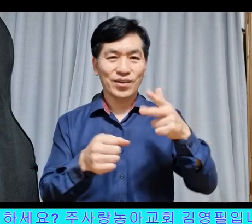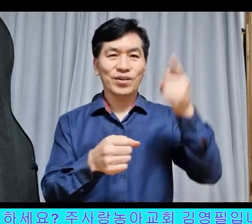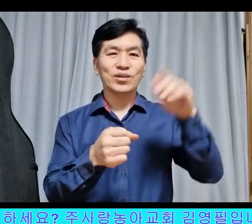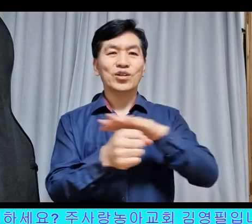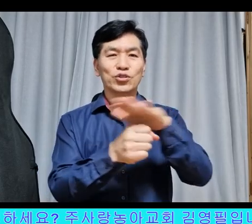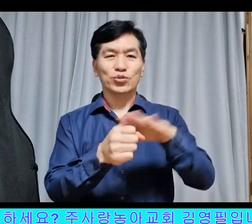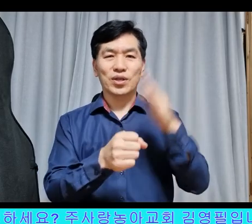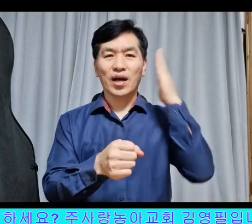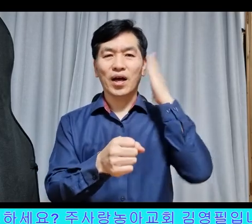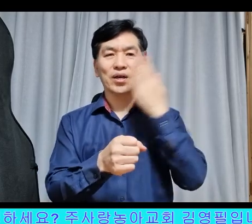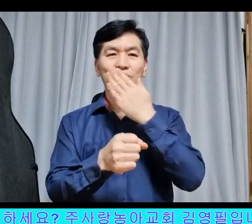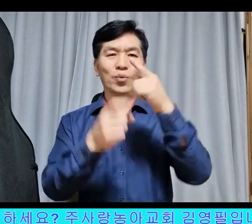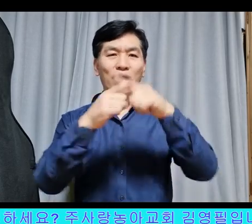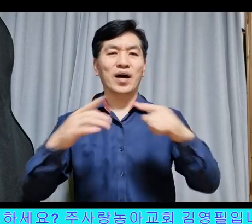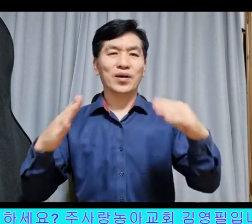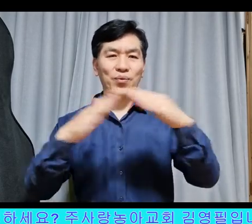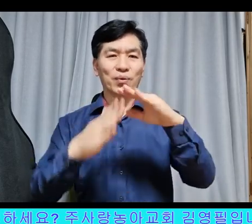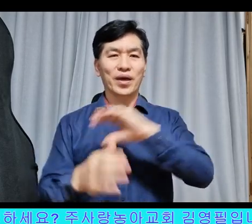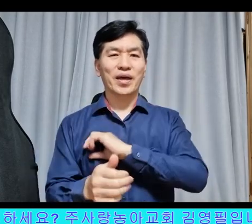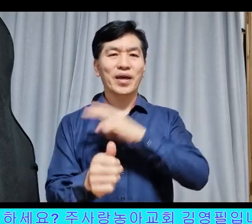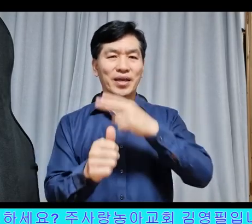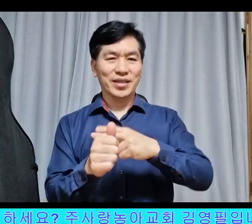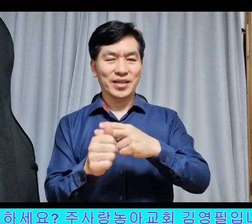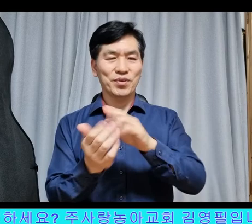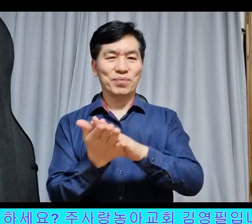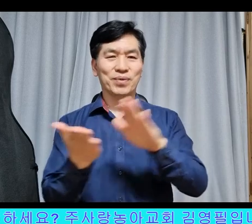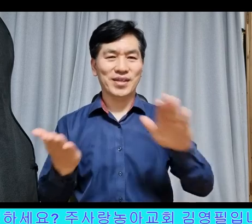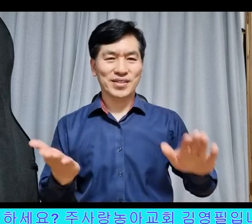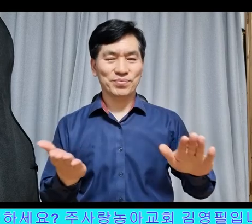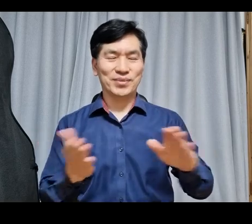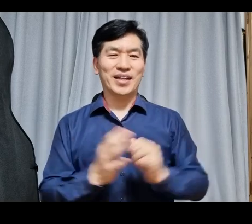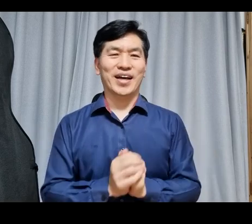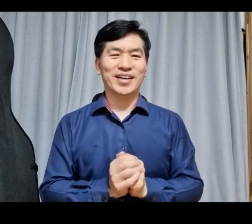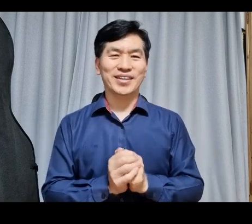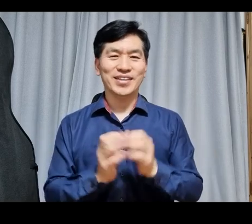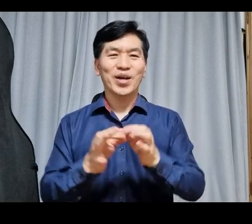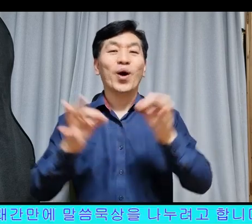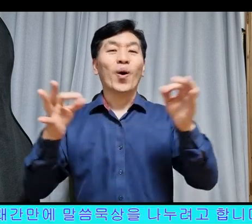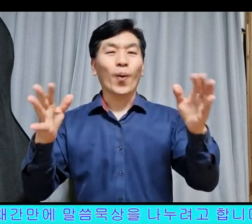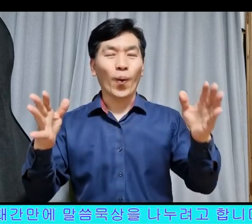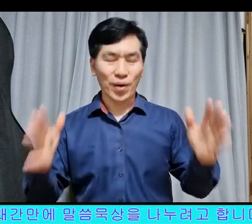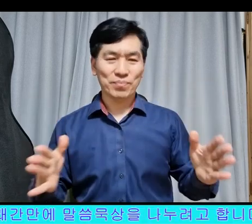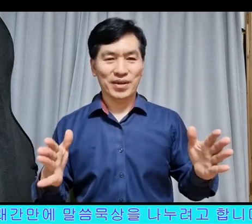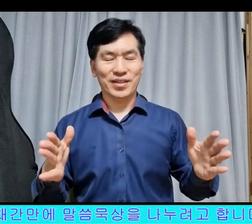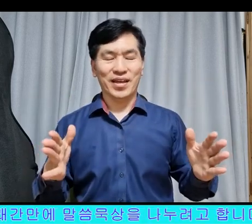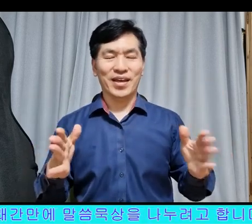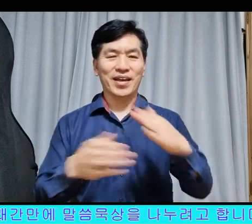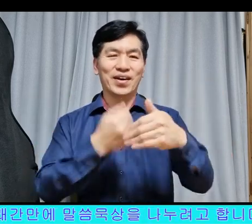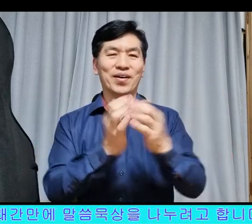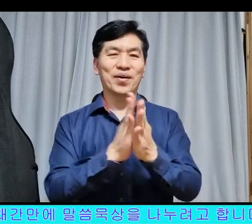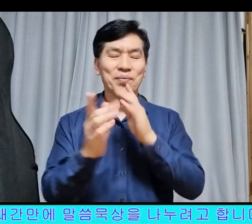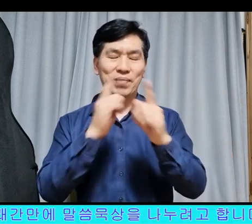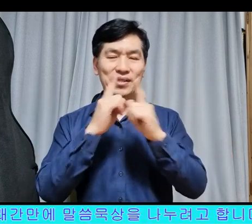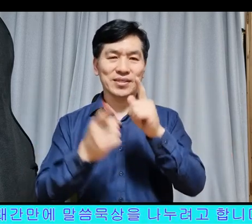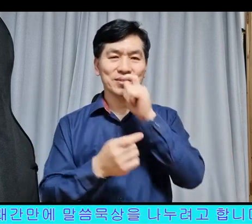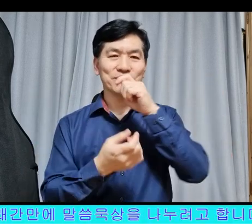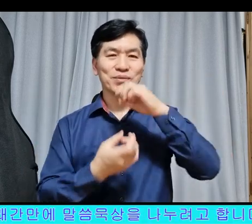안녕하세요. 주사랑 농아교회 김영필입니다. 오랜만에 말씀